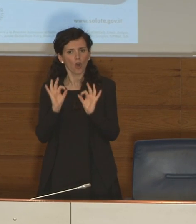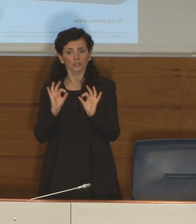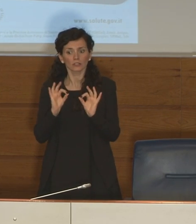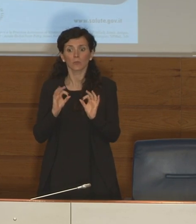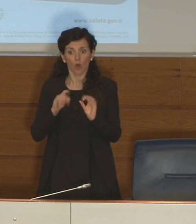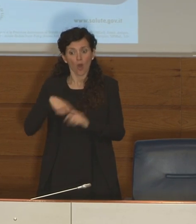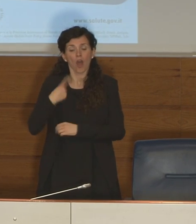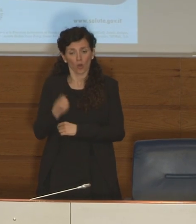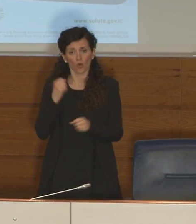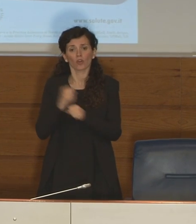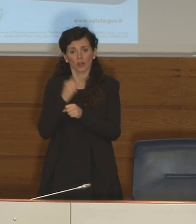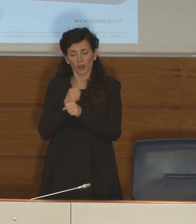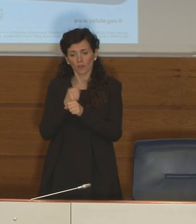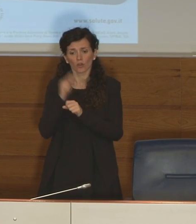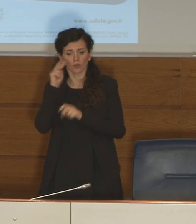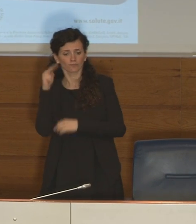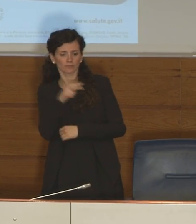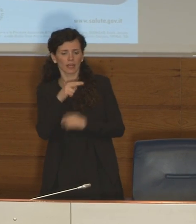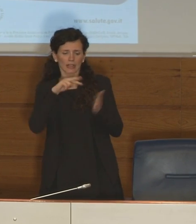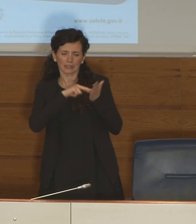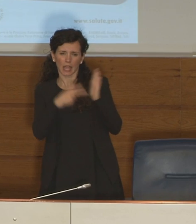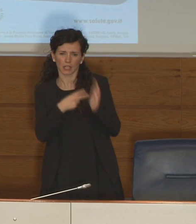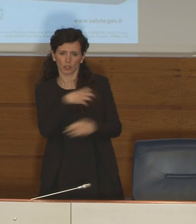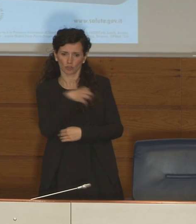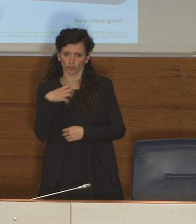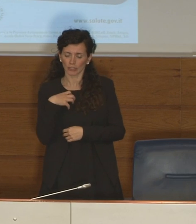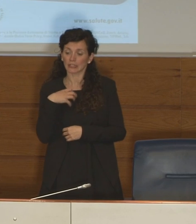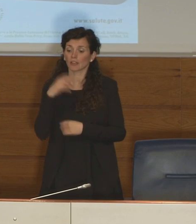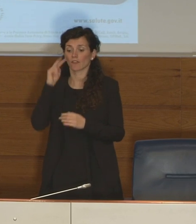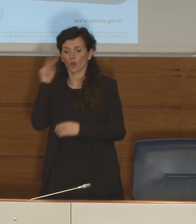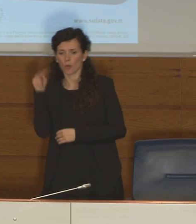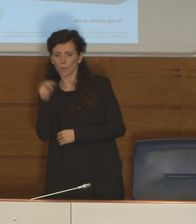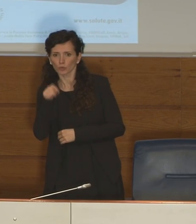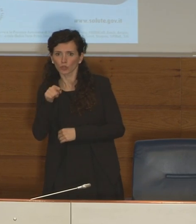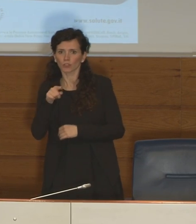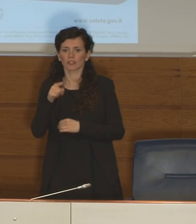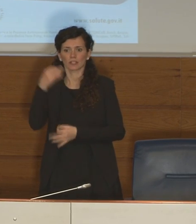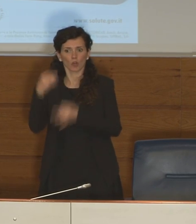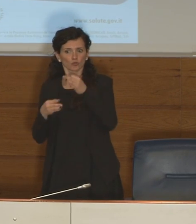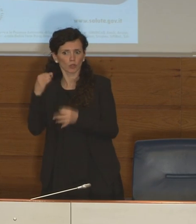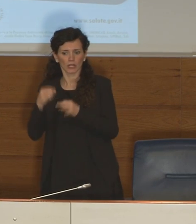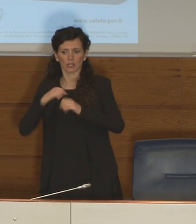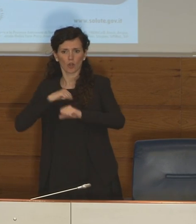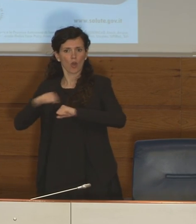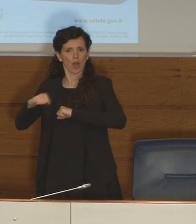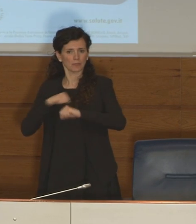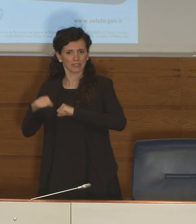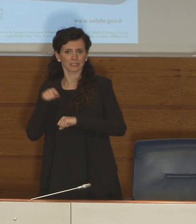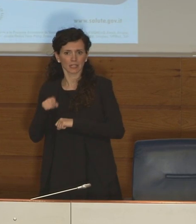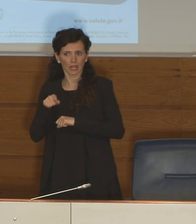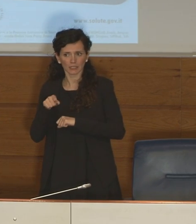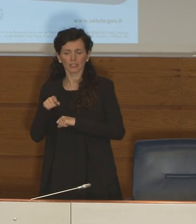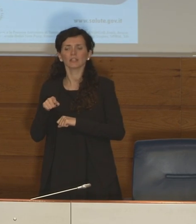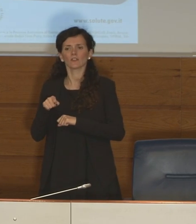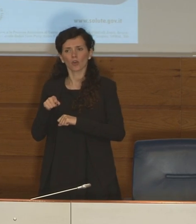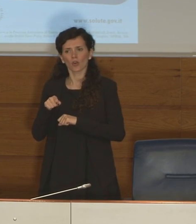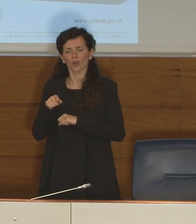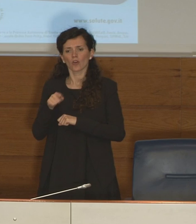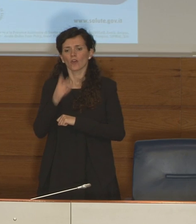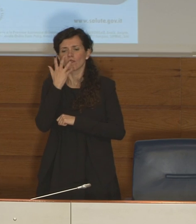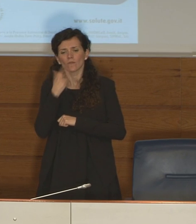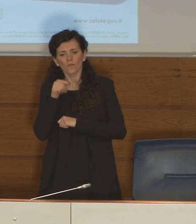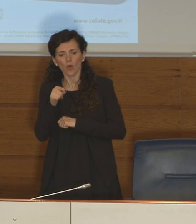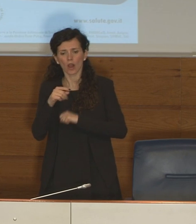sotto il profilo tecnico scientifico dalla stato sotto il profilo giuridico ed amministrativo per confezionare il